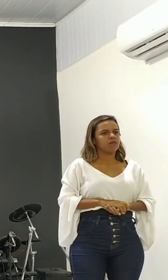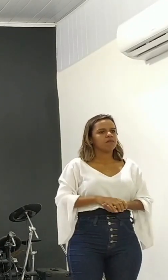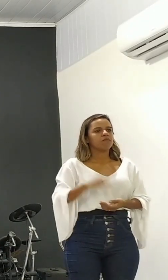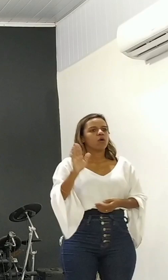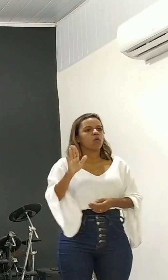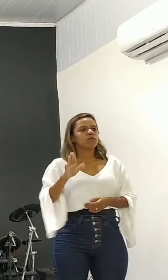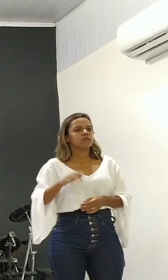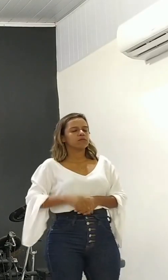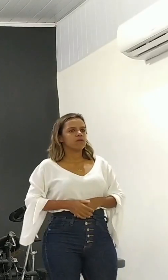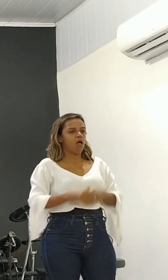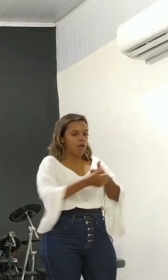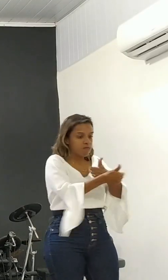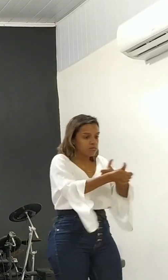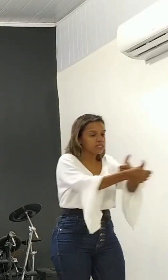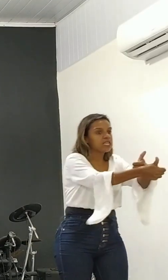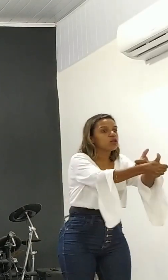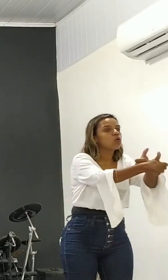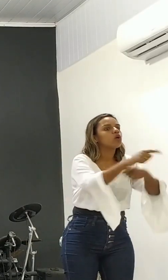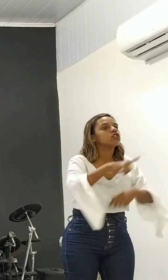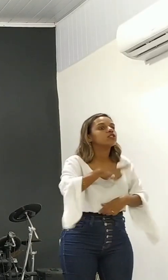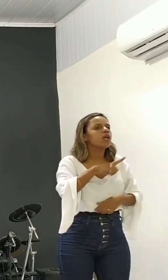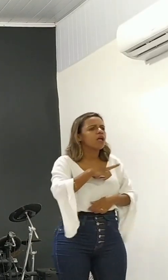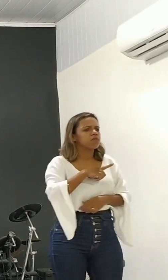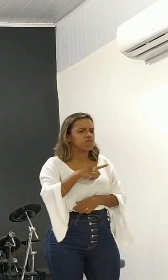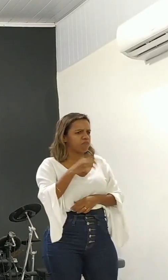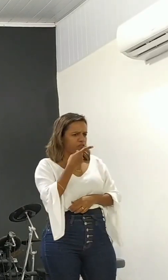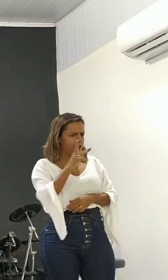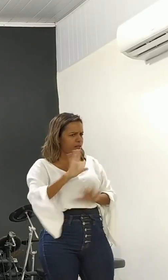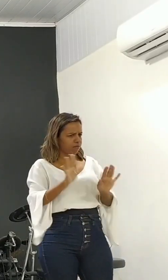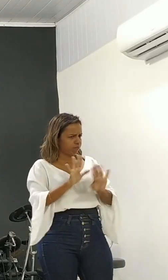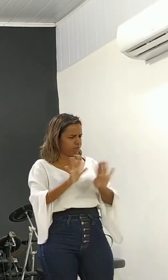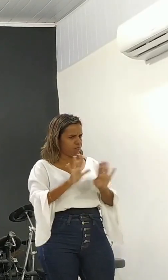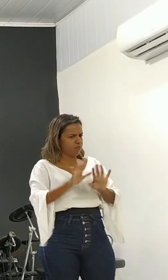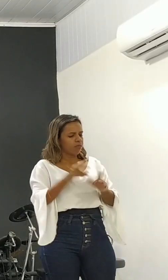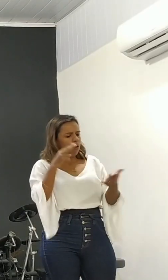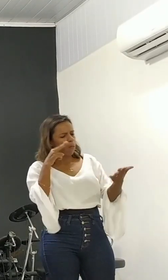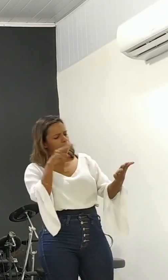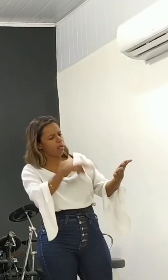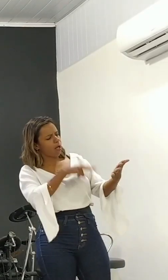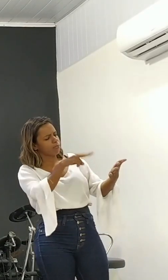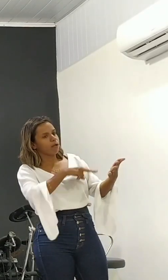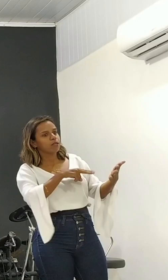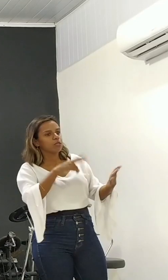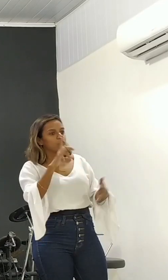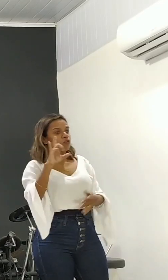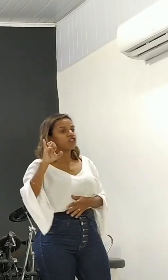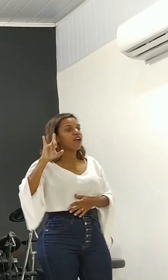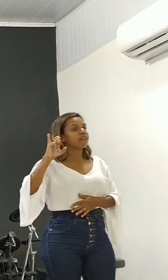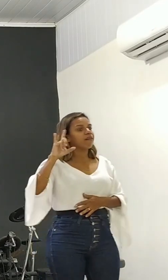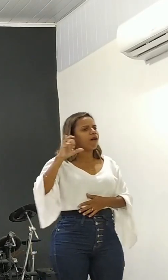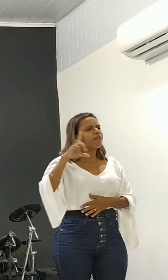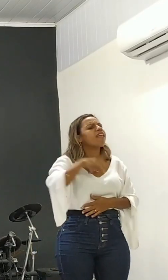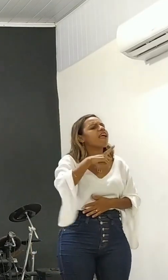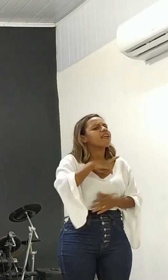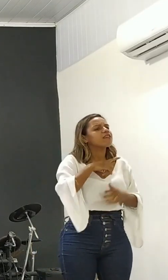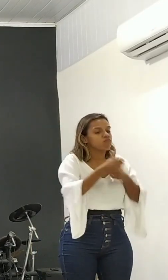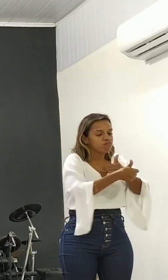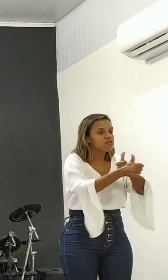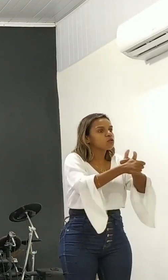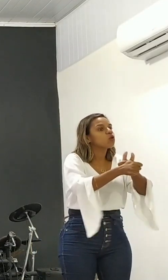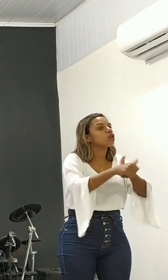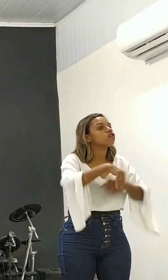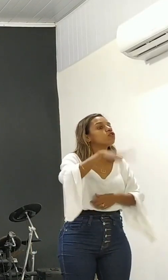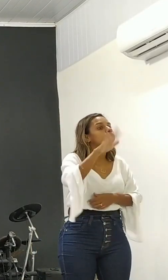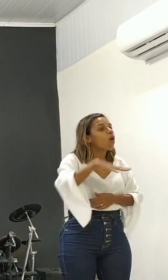aí quantos seguidores você tem aí, não precisa me falar não, mas dá uma olhada aí. Quantos seguidores você tem no